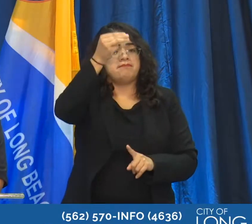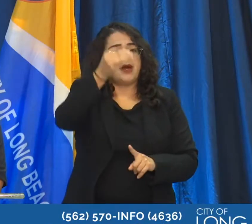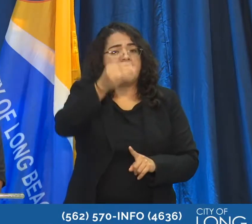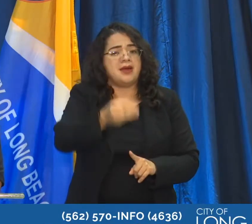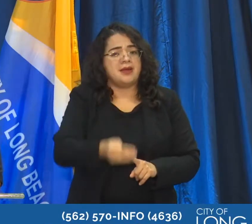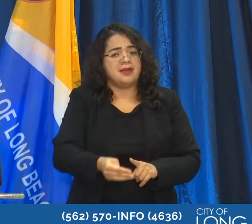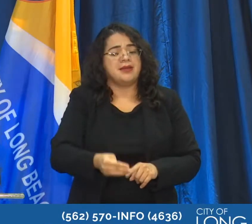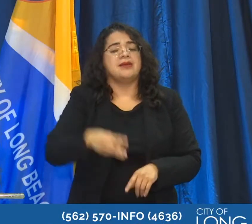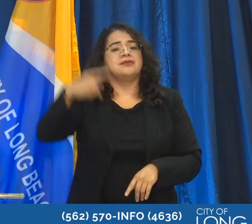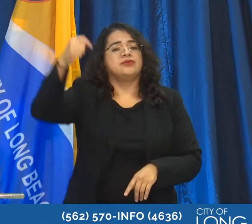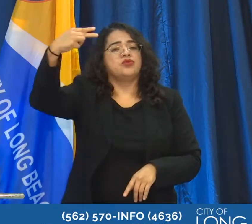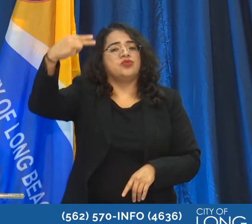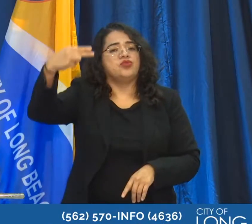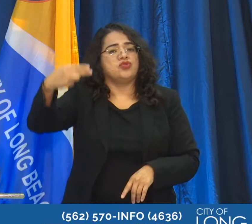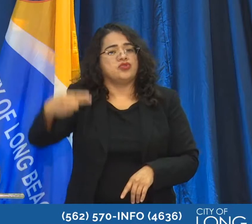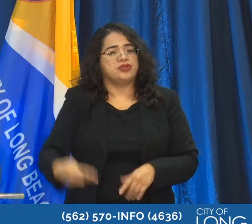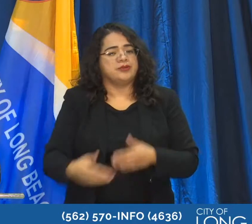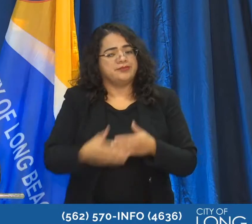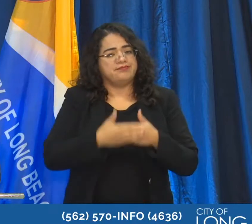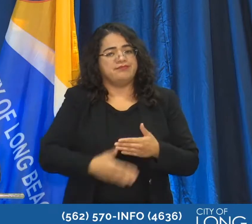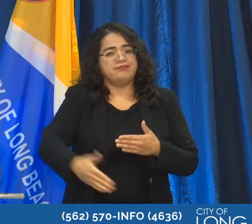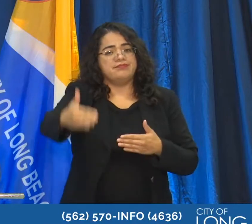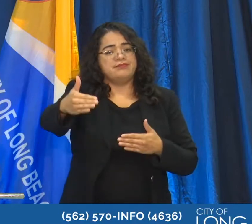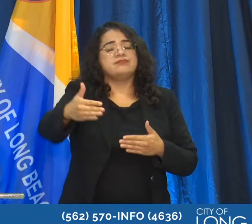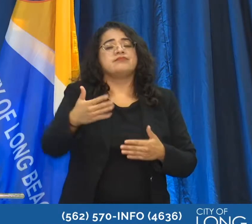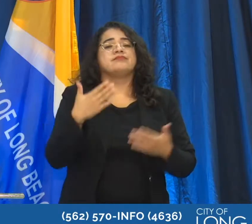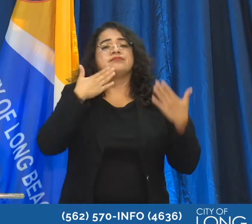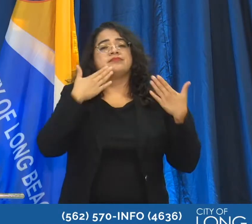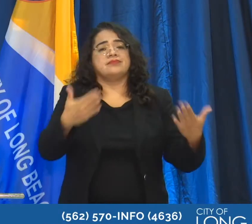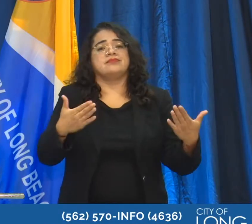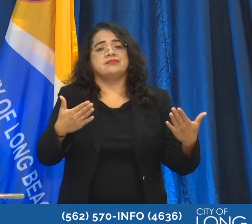próximo lunes y el próximo jueves también. That's all